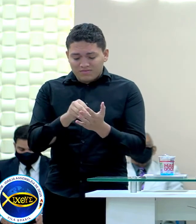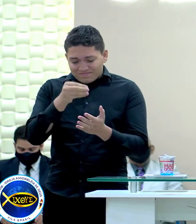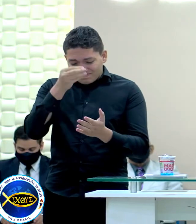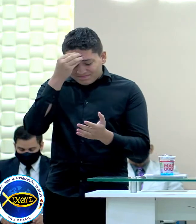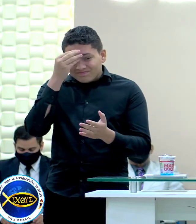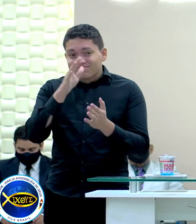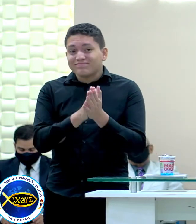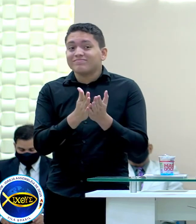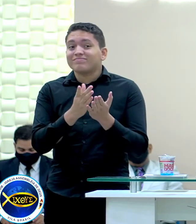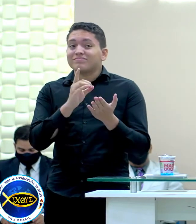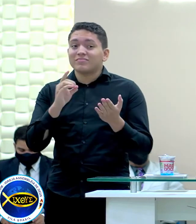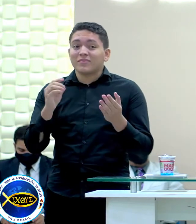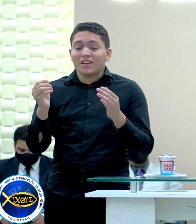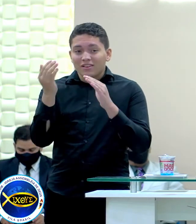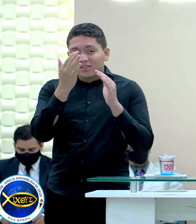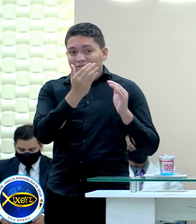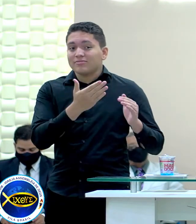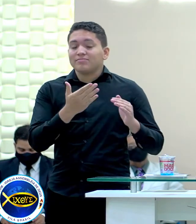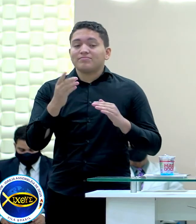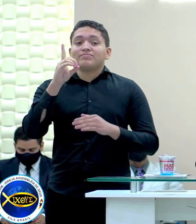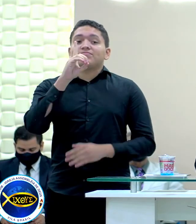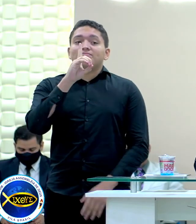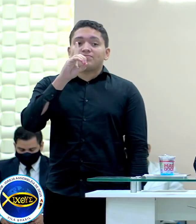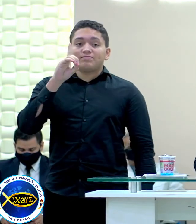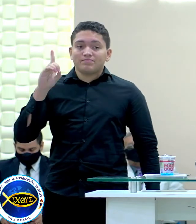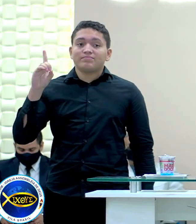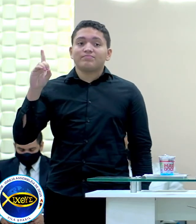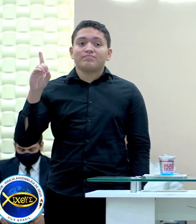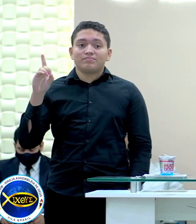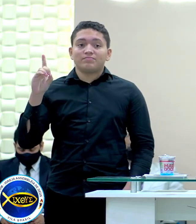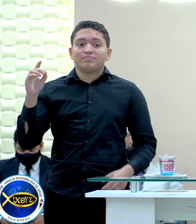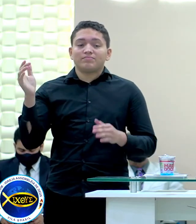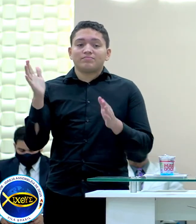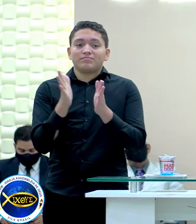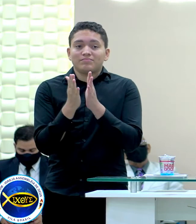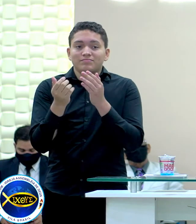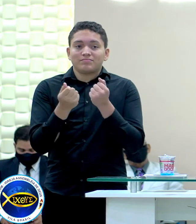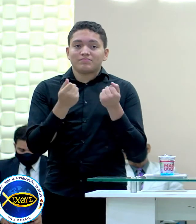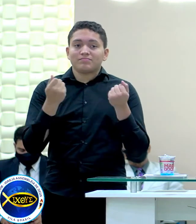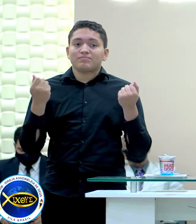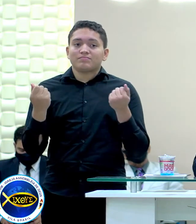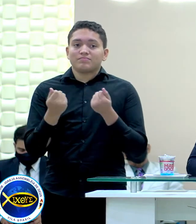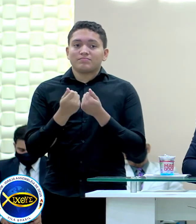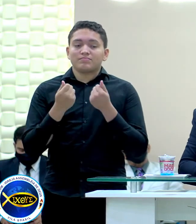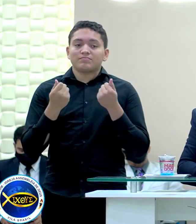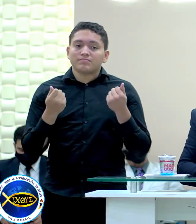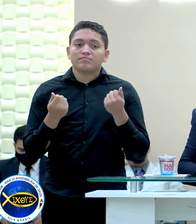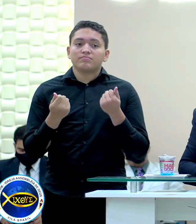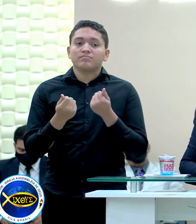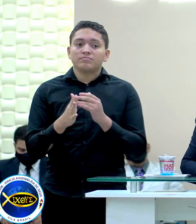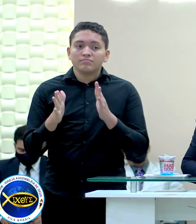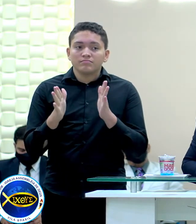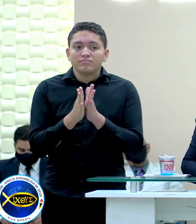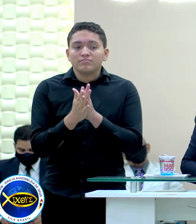Bíblia. Louvado seja Deus. Aleluia, aleluia,